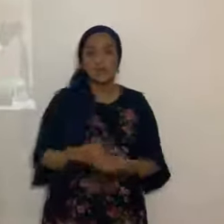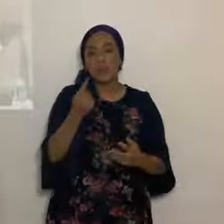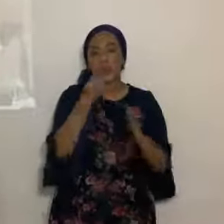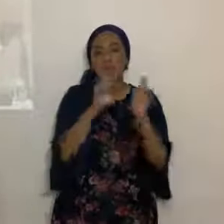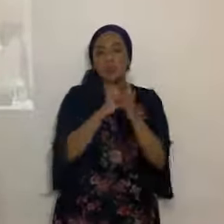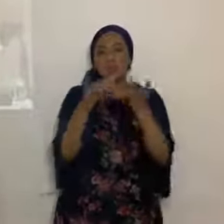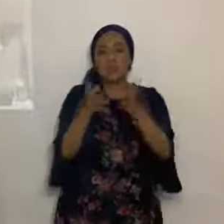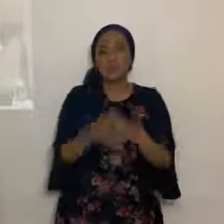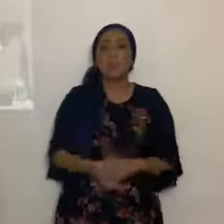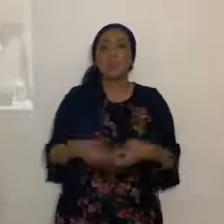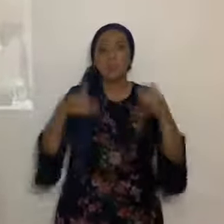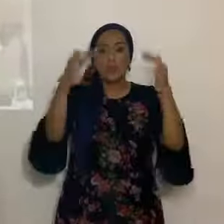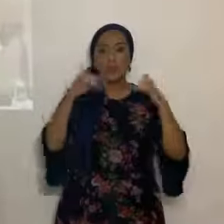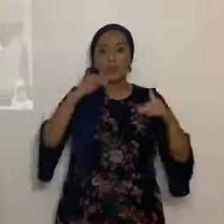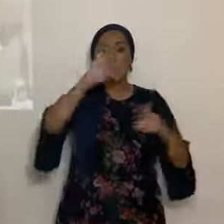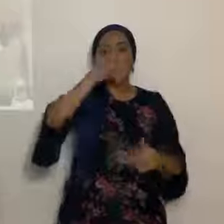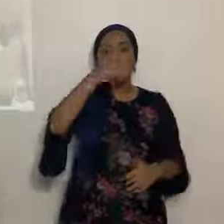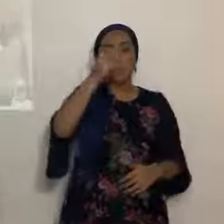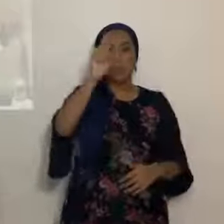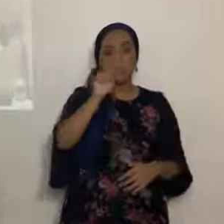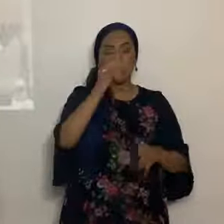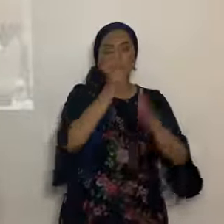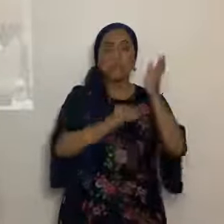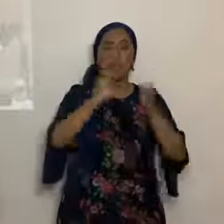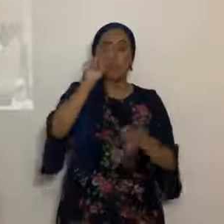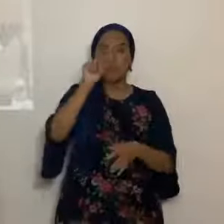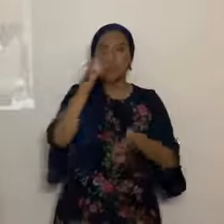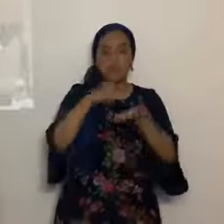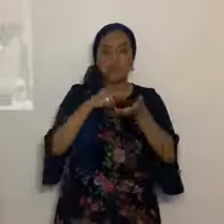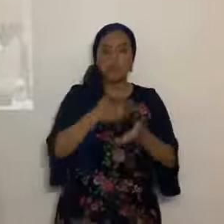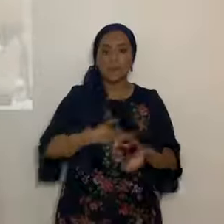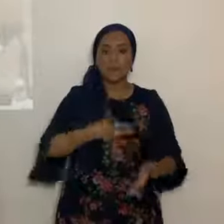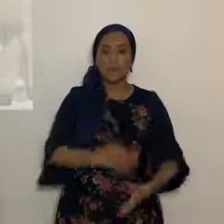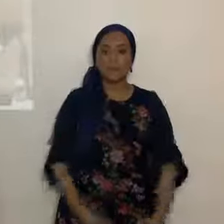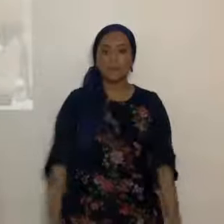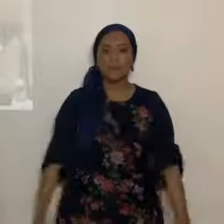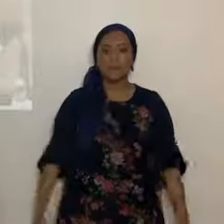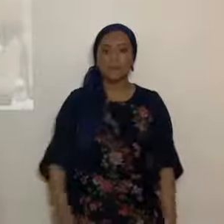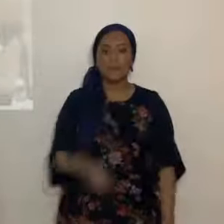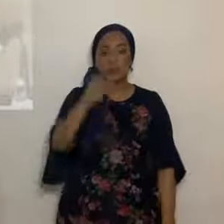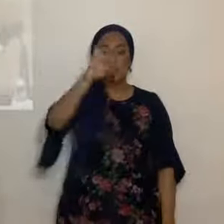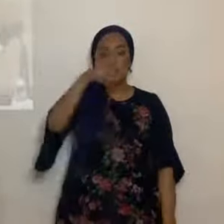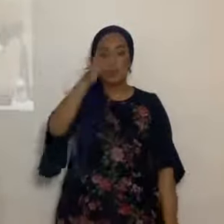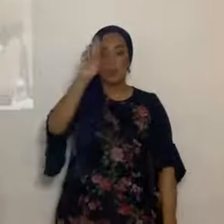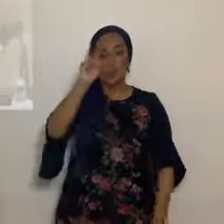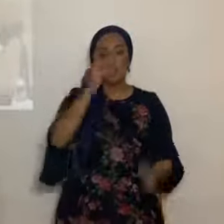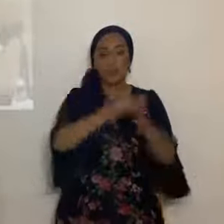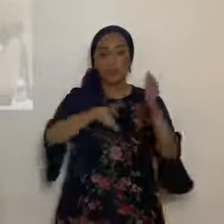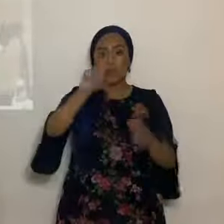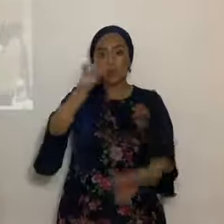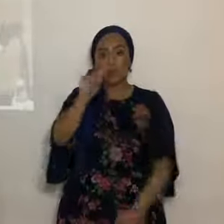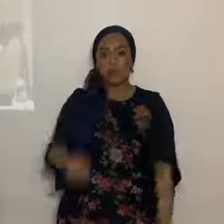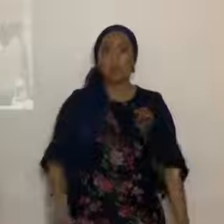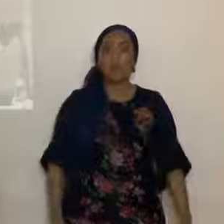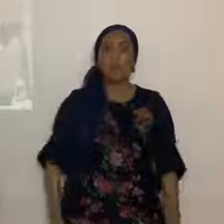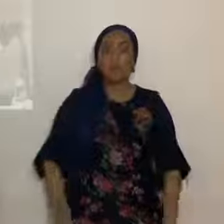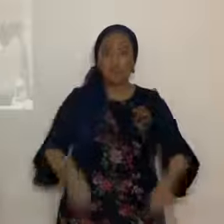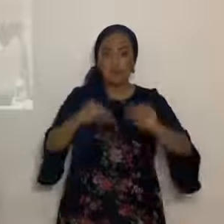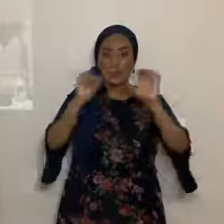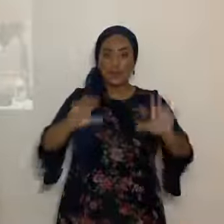ejemplo. Ahora vamos a Juan 20, vamos para allá. En Juan 20, bendito